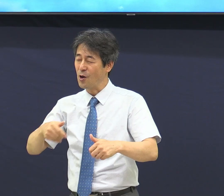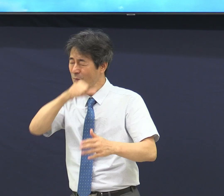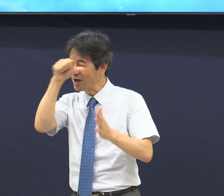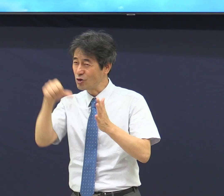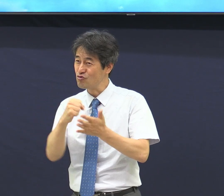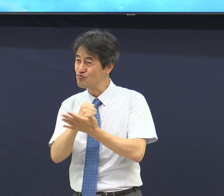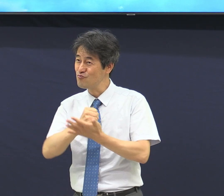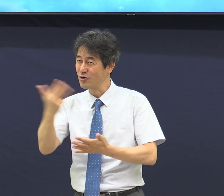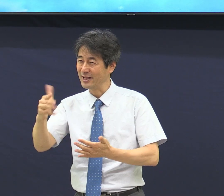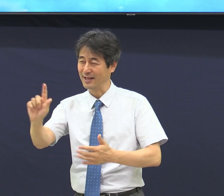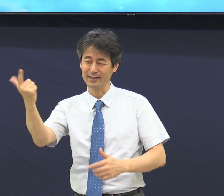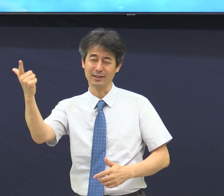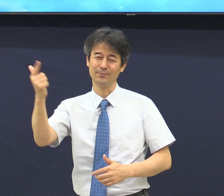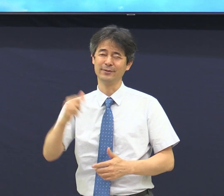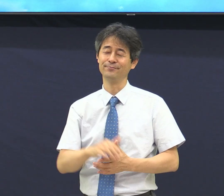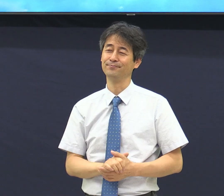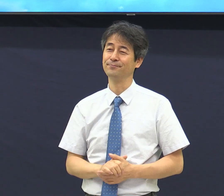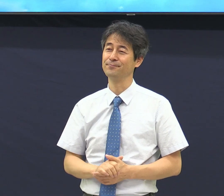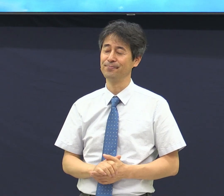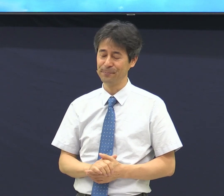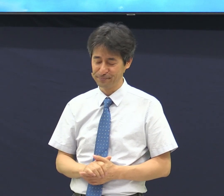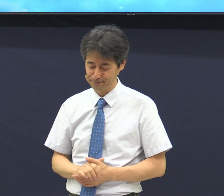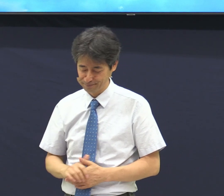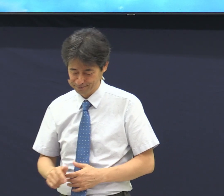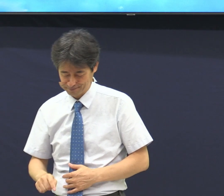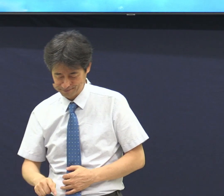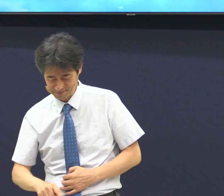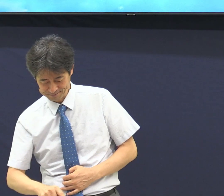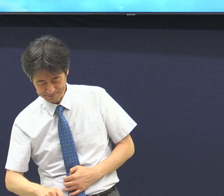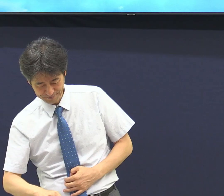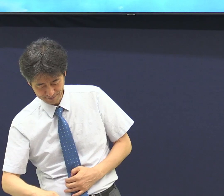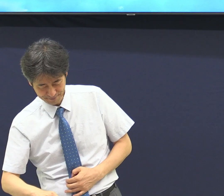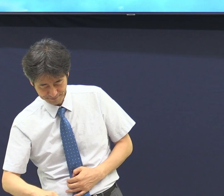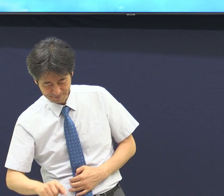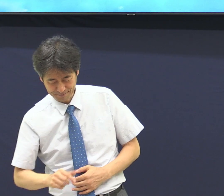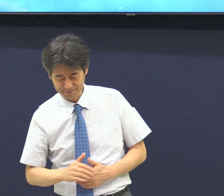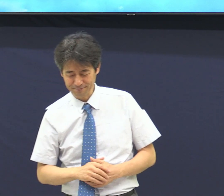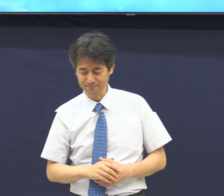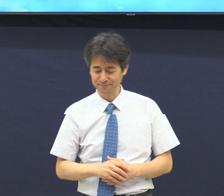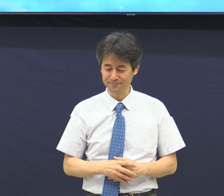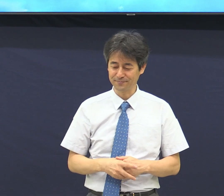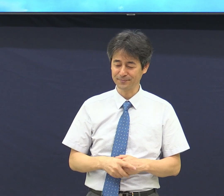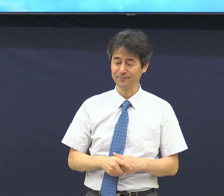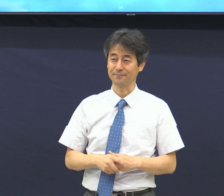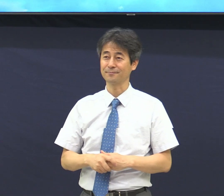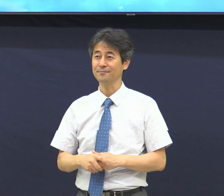섭리는 그 운명의 팔자대로 살아가야 되는 것이 아닙니다.